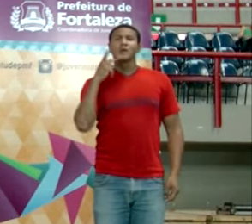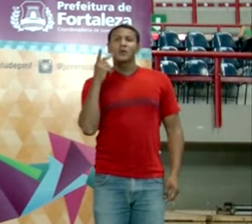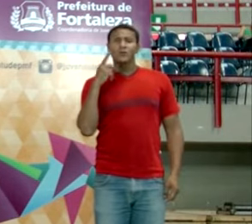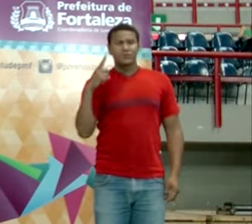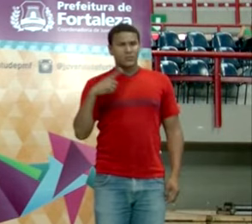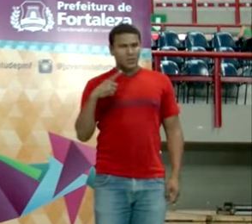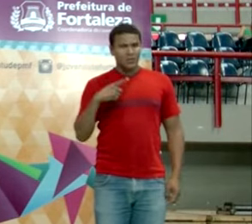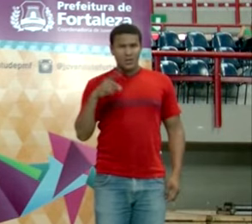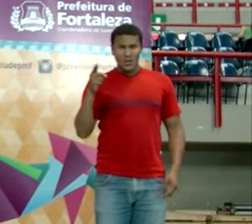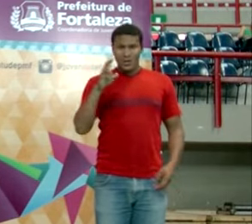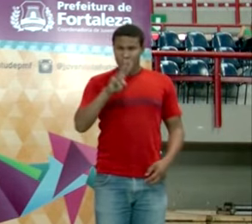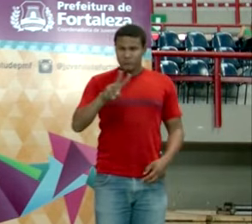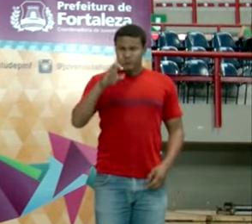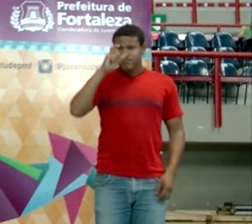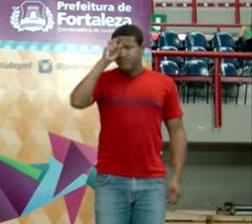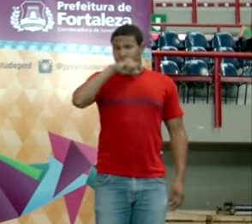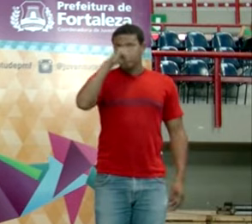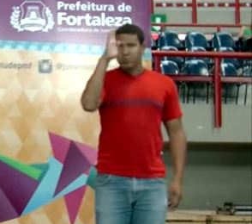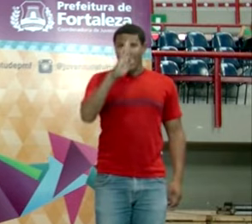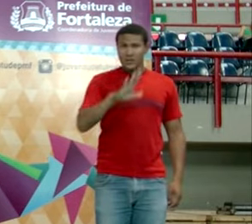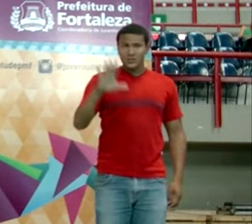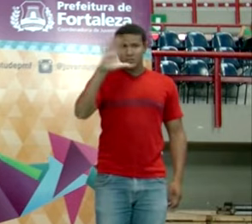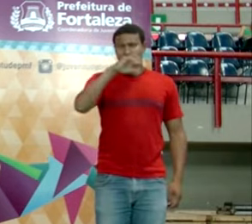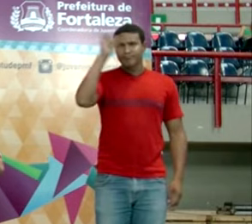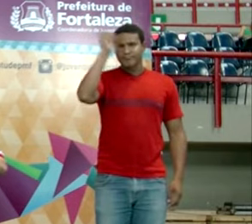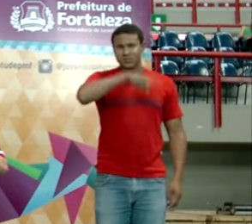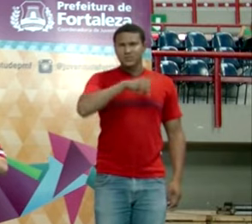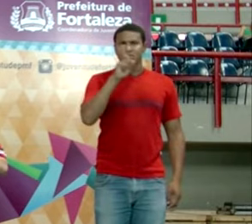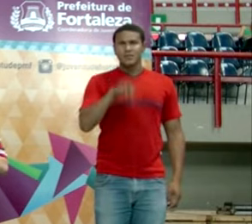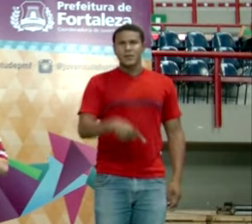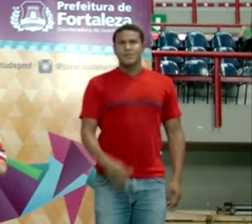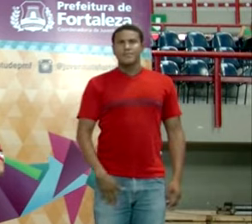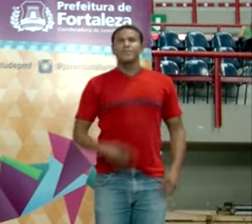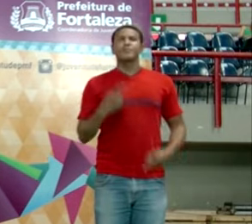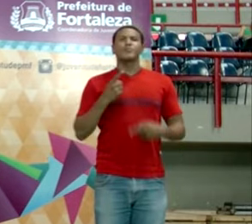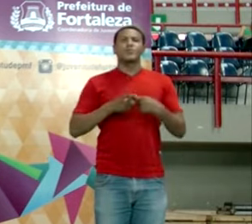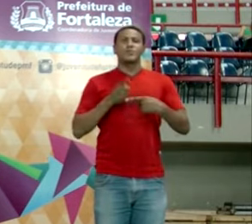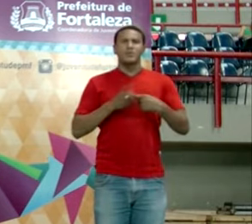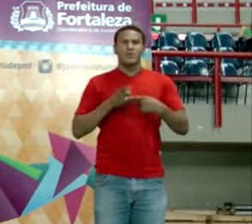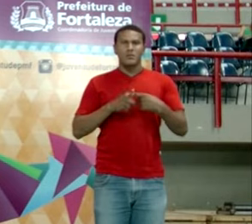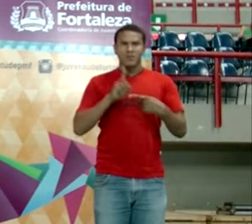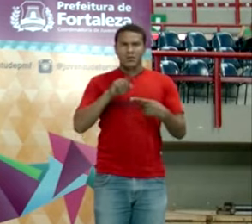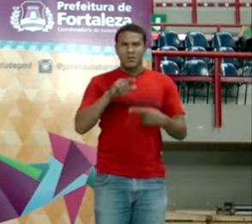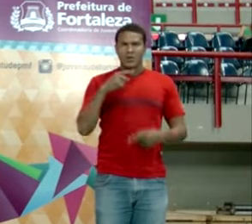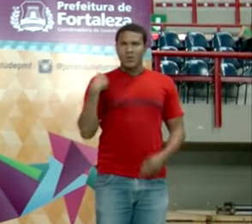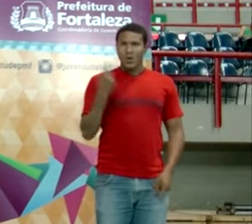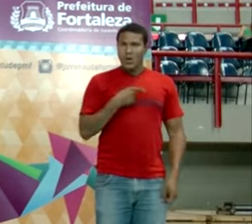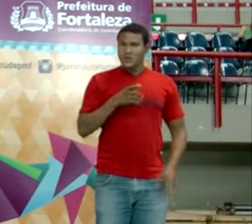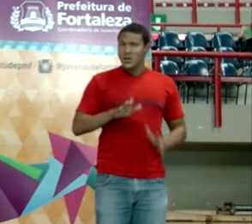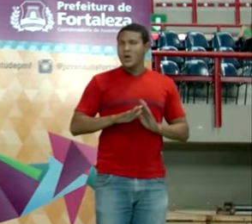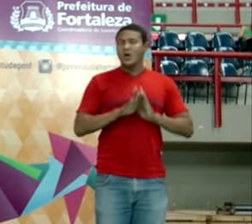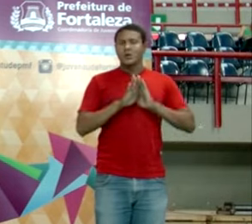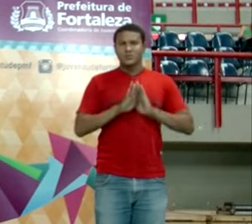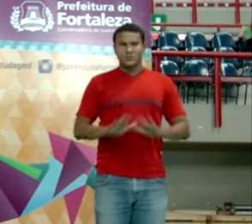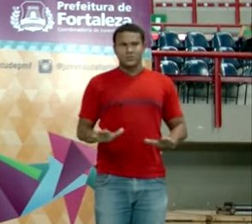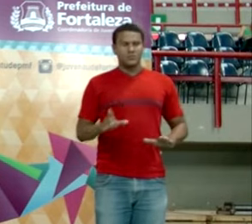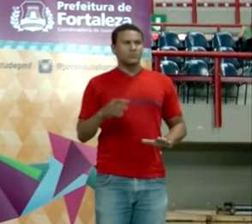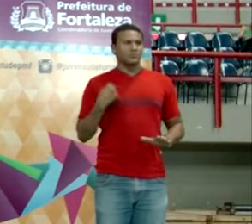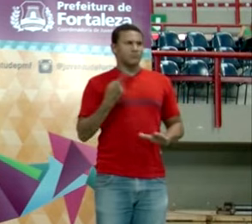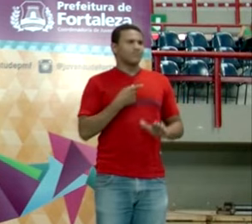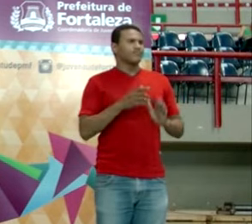Que é um dos vestibulares mais difíceis do Brasil. Mas por quê? Porque nós somos assim. Nós